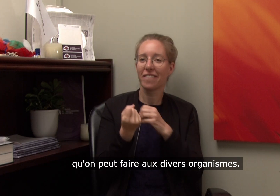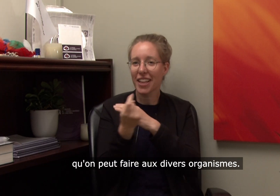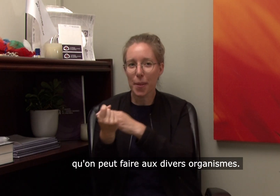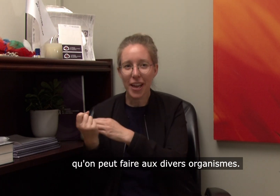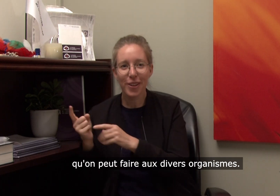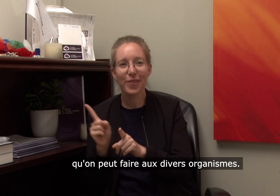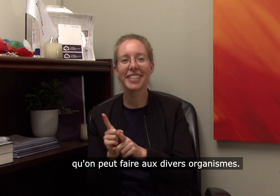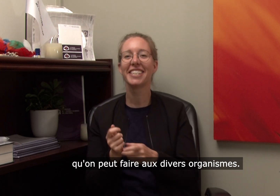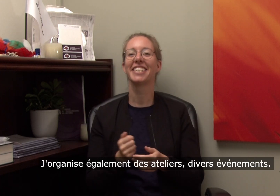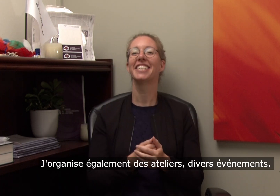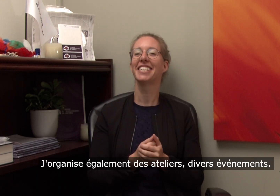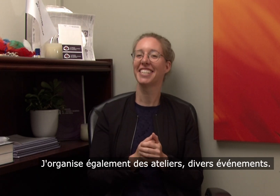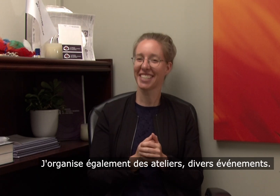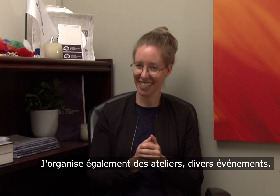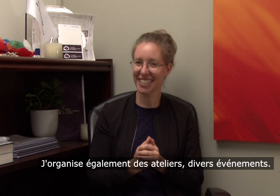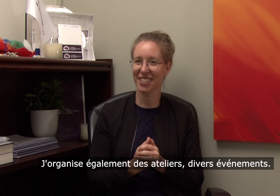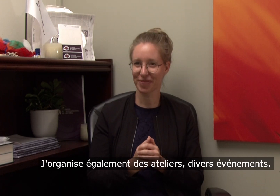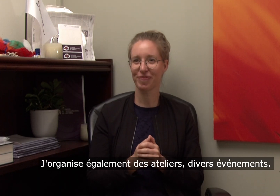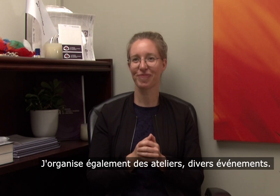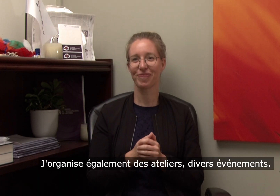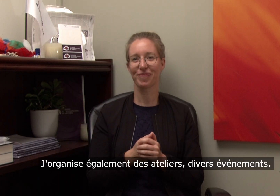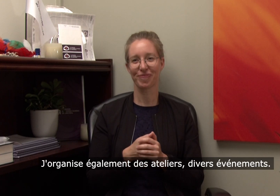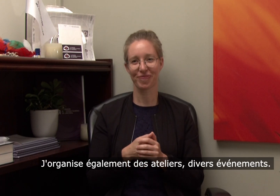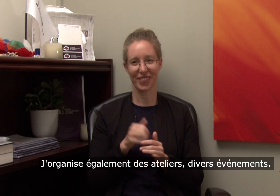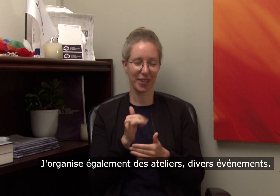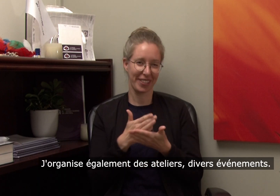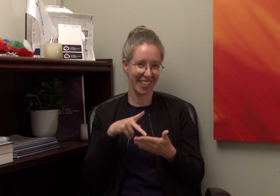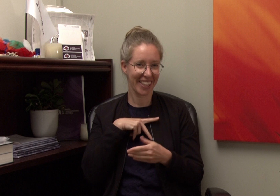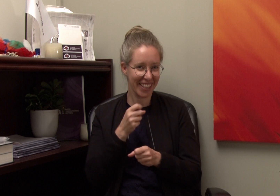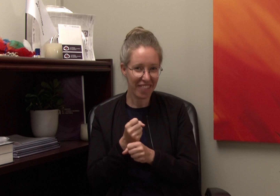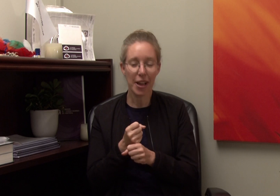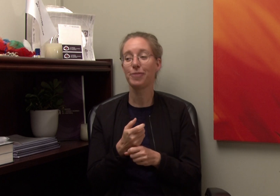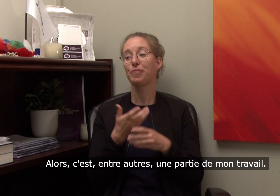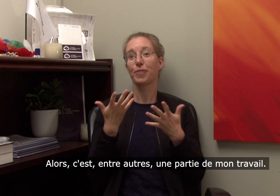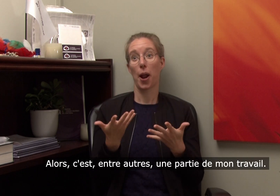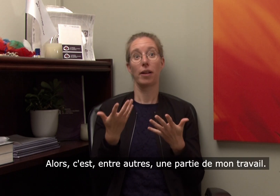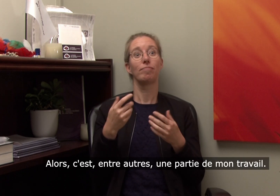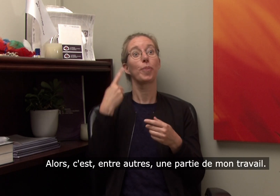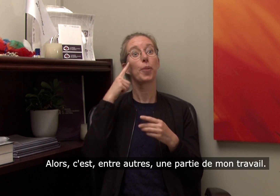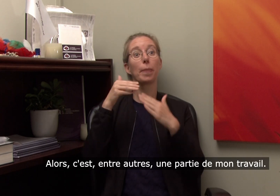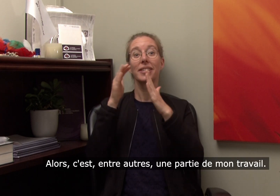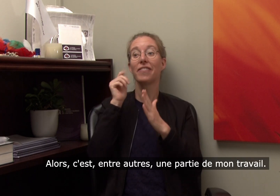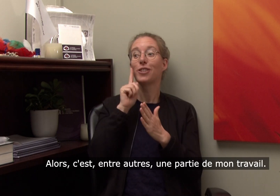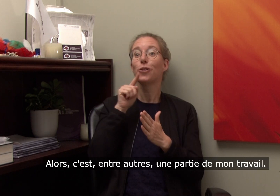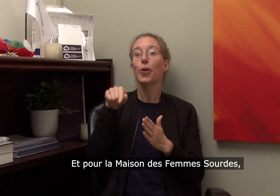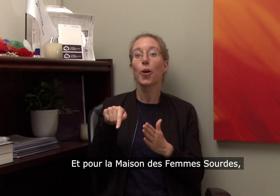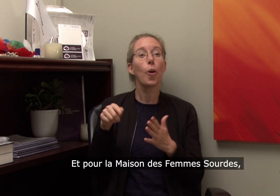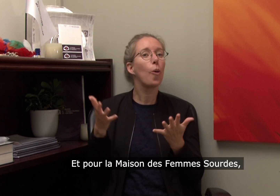divers organismes. J'organise également des ateliers, divers événements. Alors, c'est entre autres une partie de mon travail. Et pour la